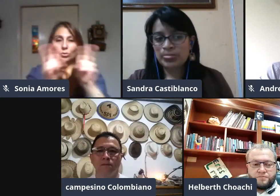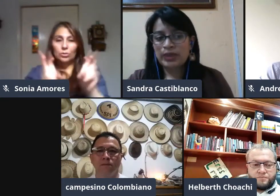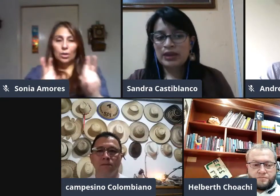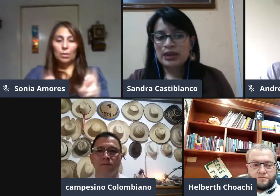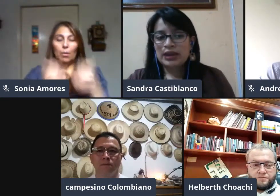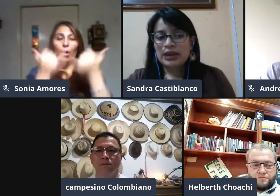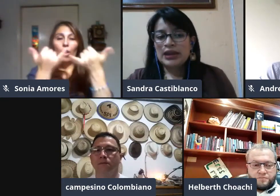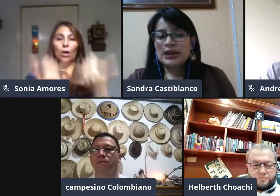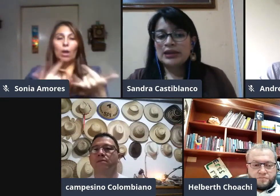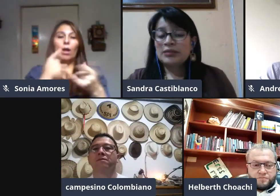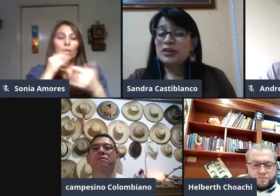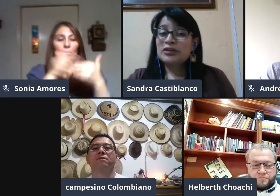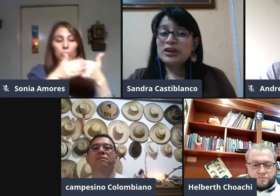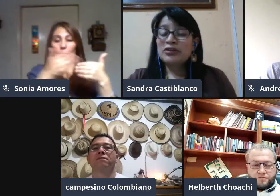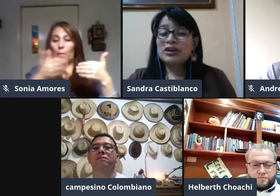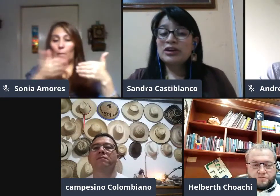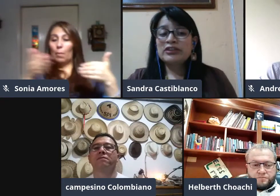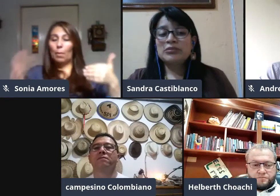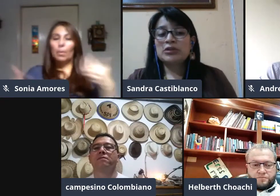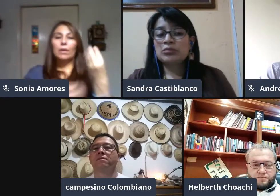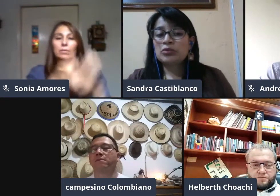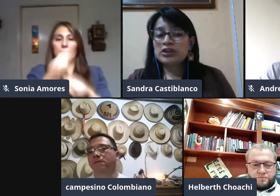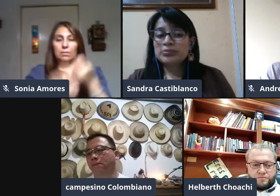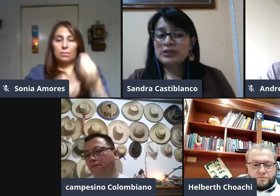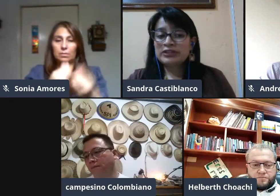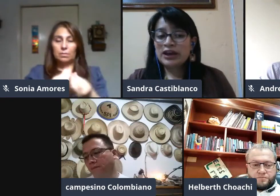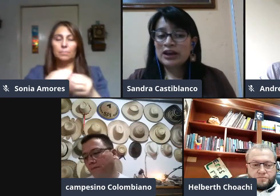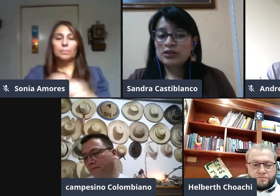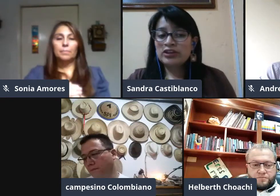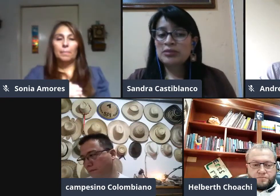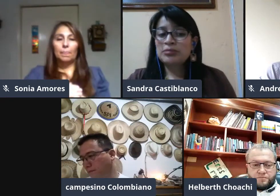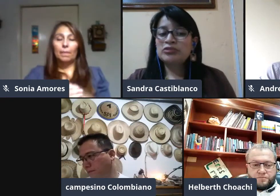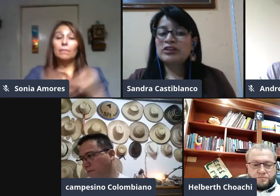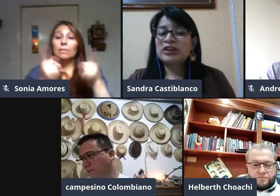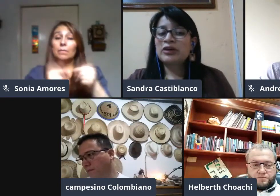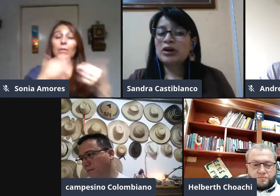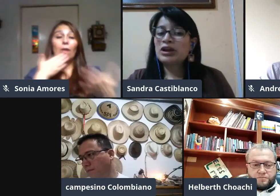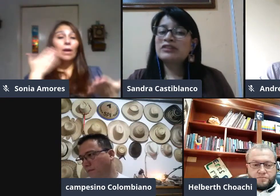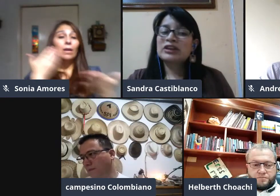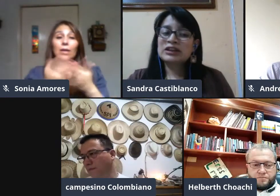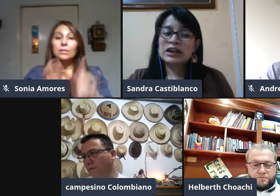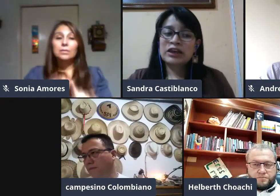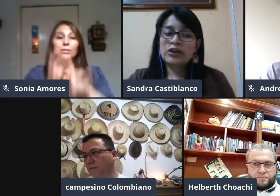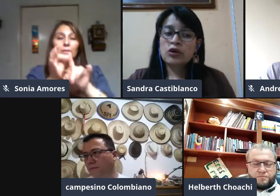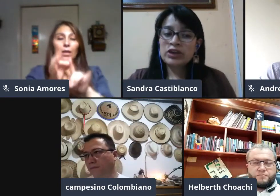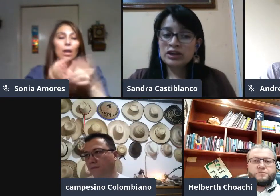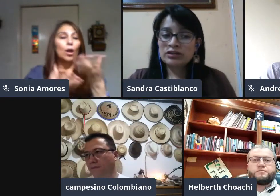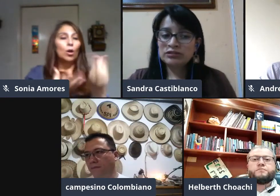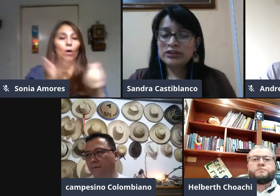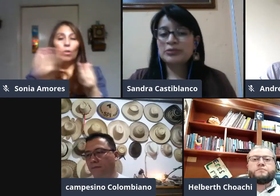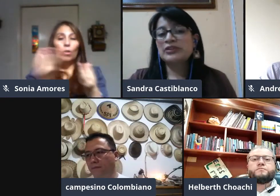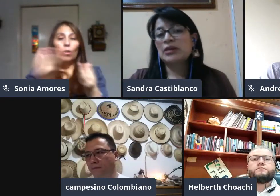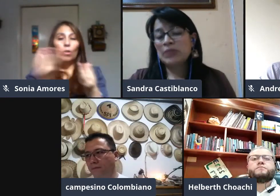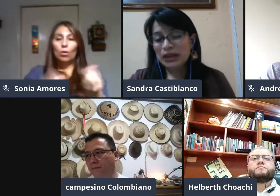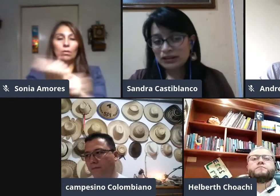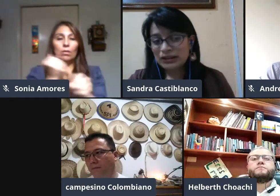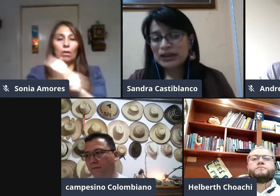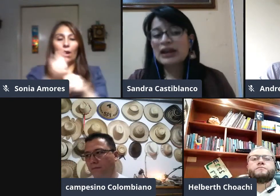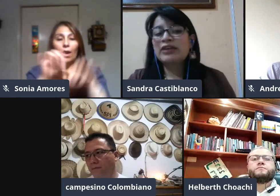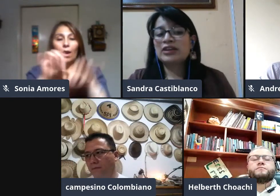seminarios propuestos. También quiero darle un agradecimiento muy especial a los equipos de trabajo de la Secretaría de